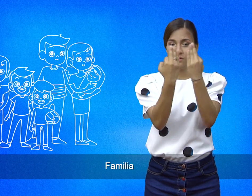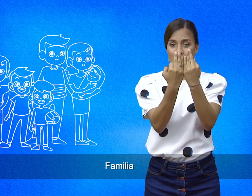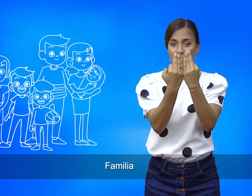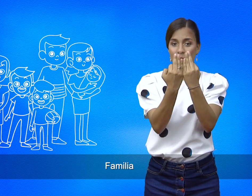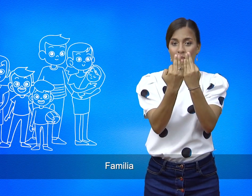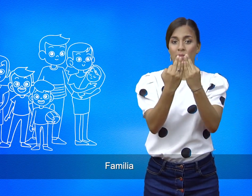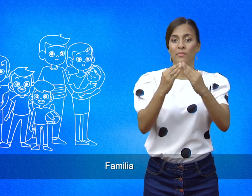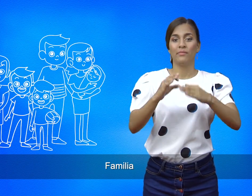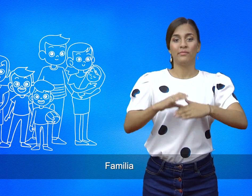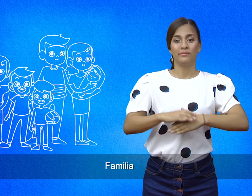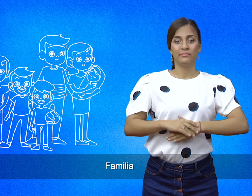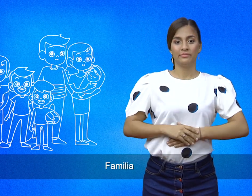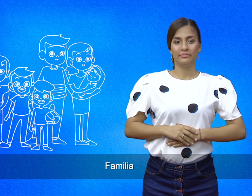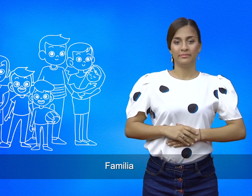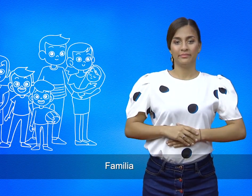Familia.